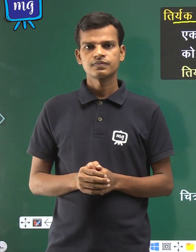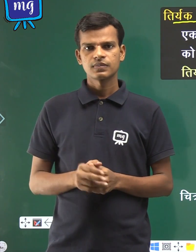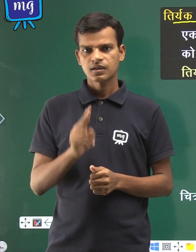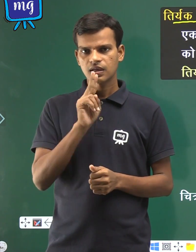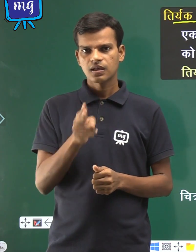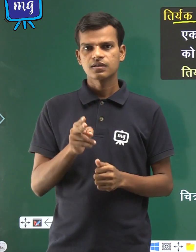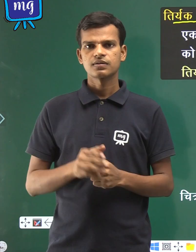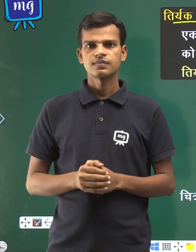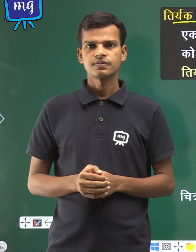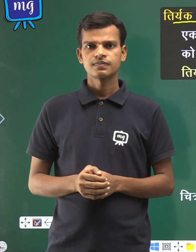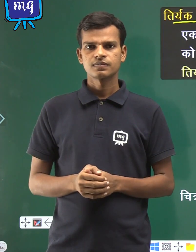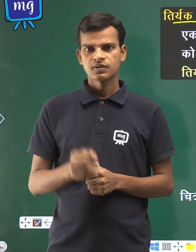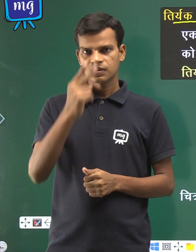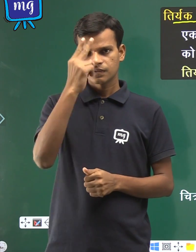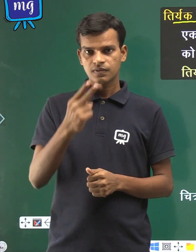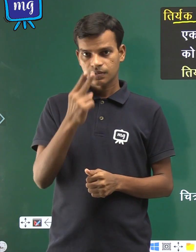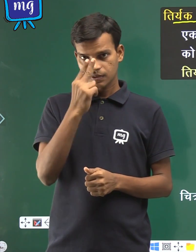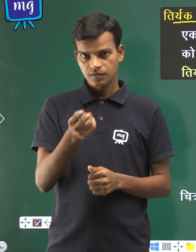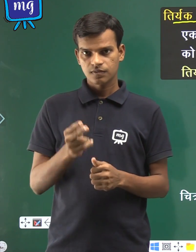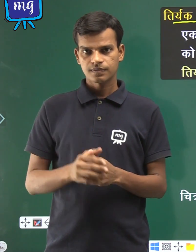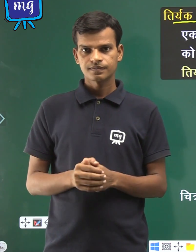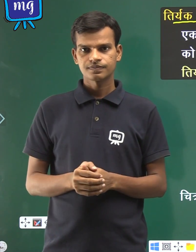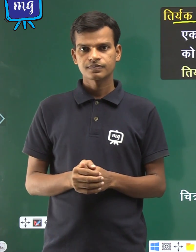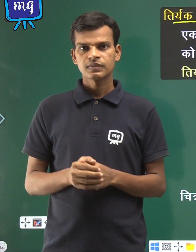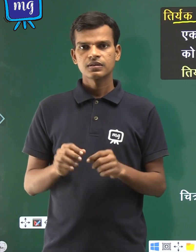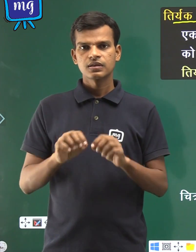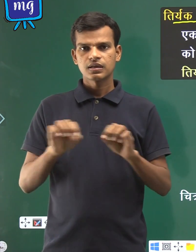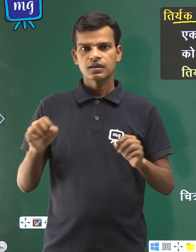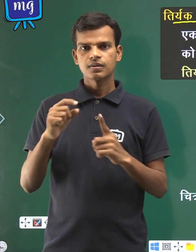कहलाती है। चित्र में देखो, रेखा P